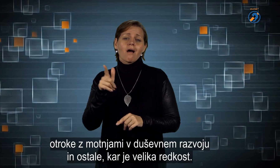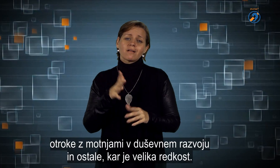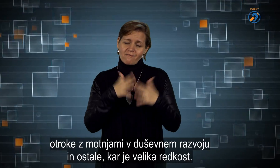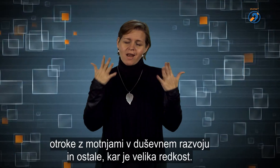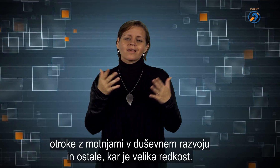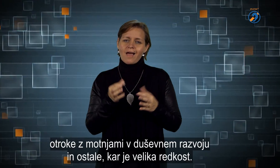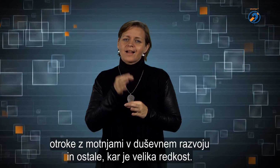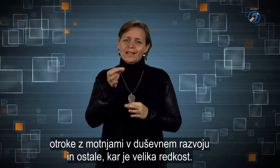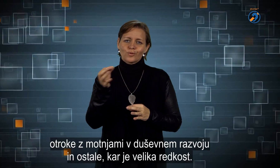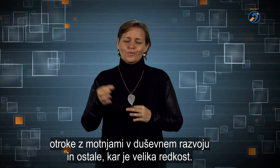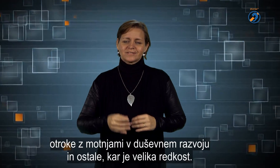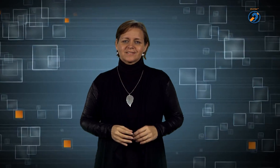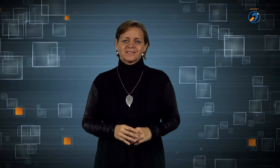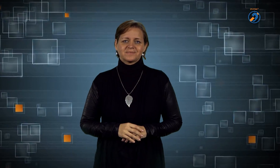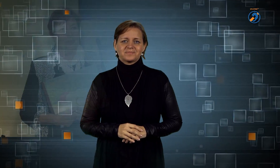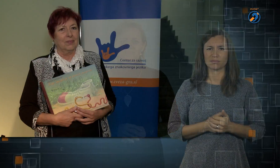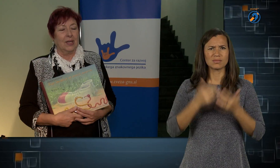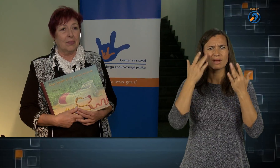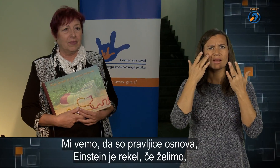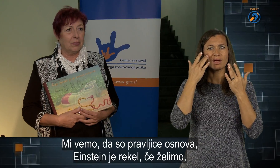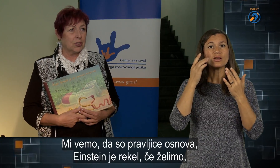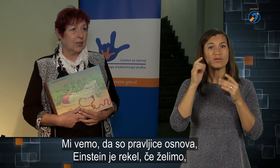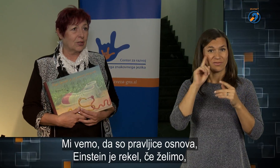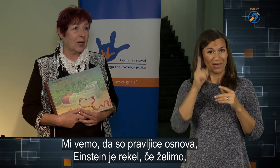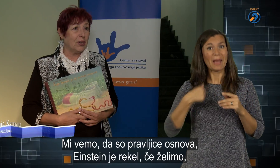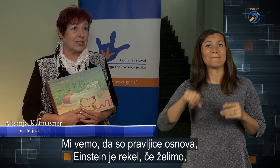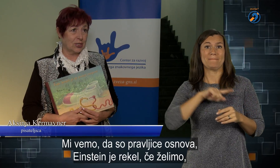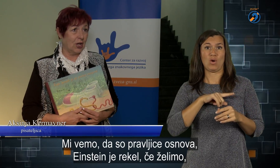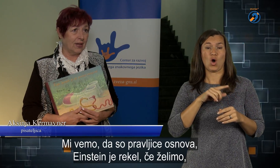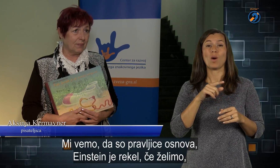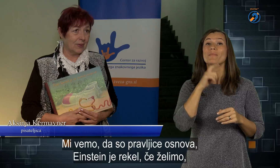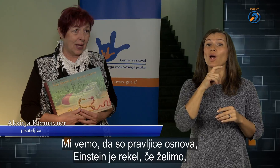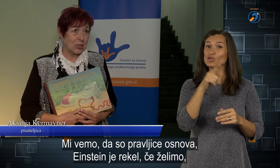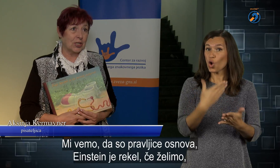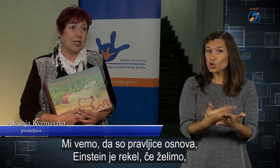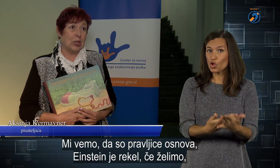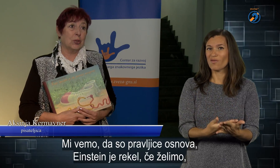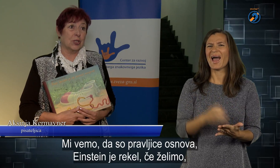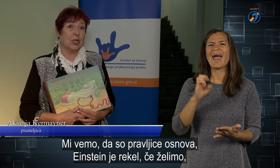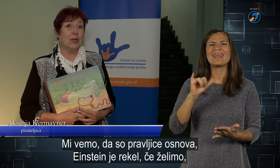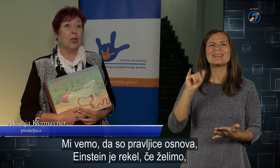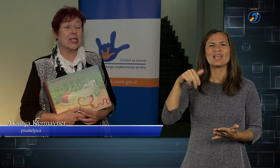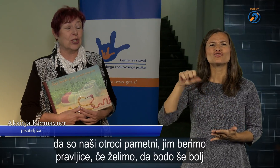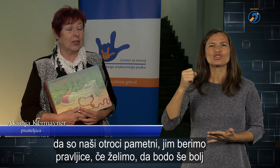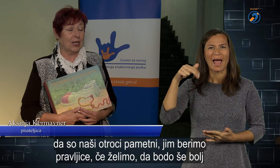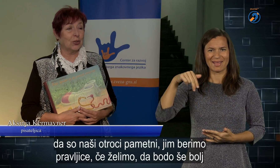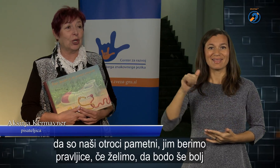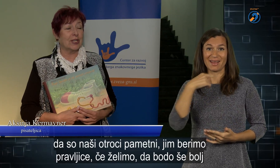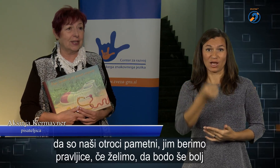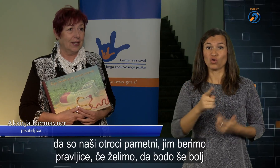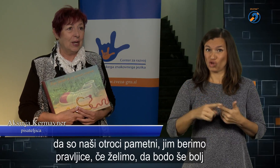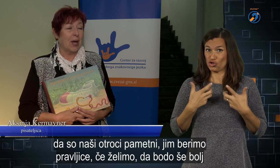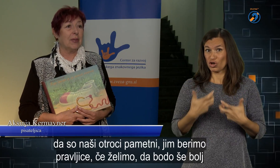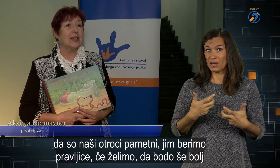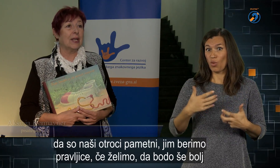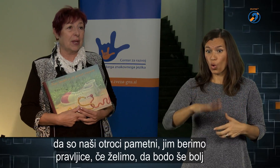je velika redkost. Mi vemo, da so pravljice osnova. Einstein je rekel, če želimo, da so naši